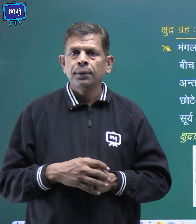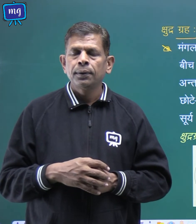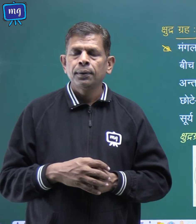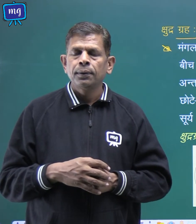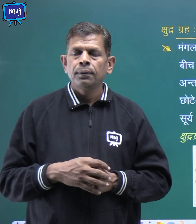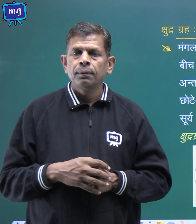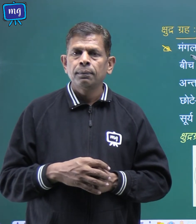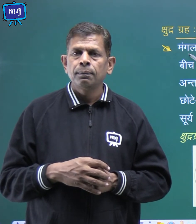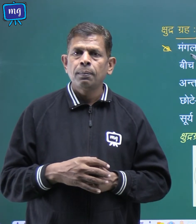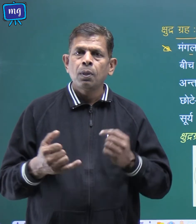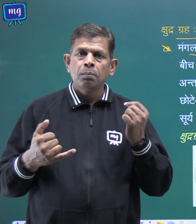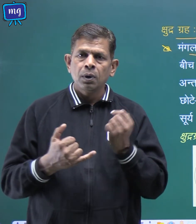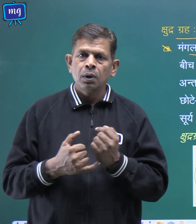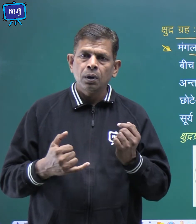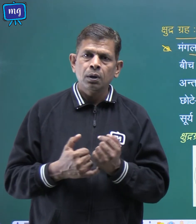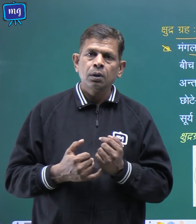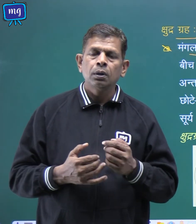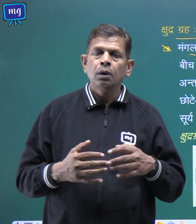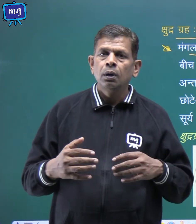मंगल तथा बृहस्पति की